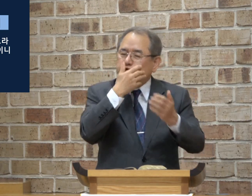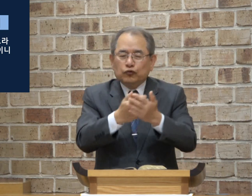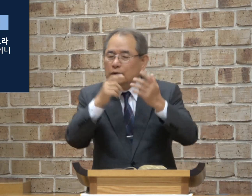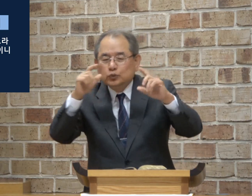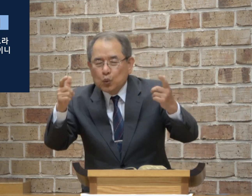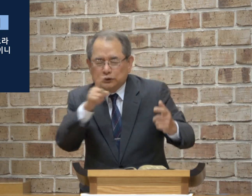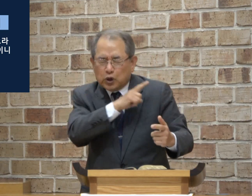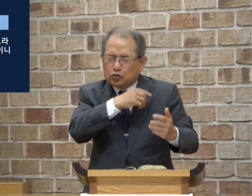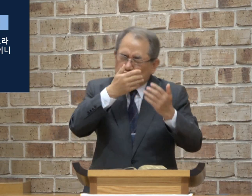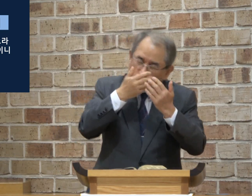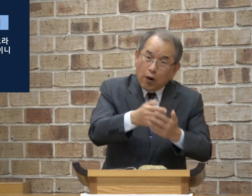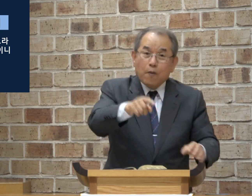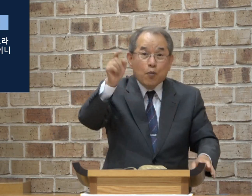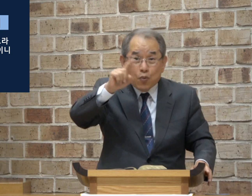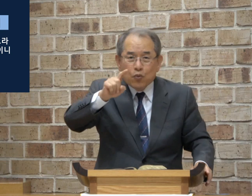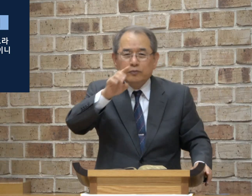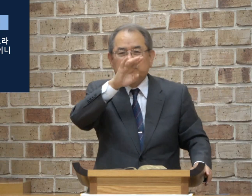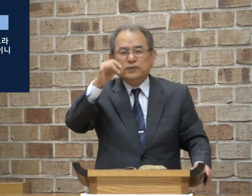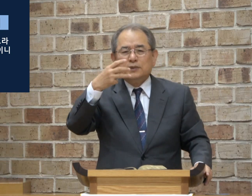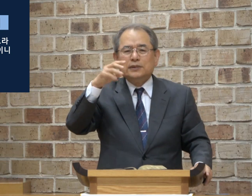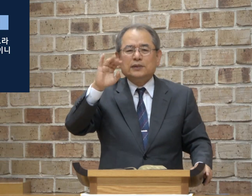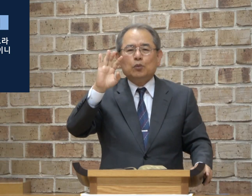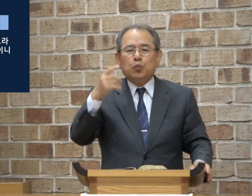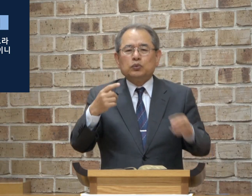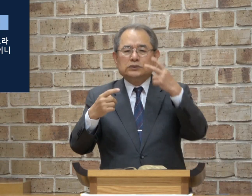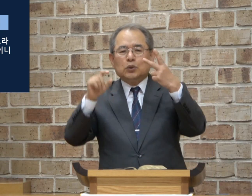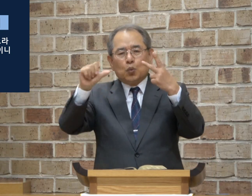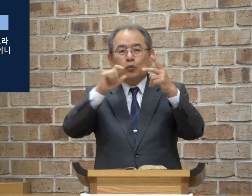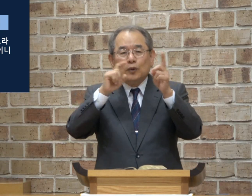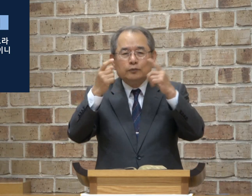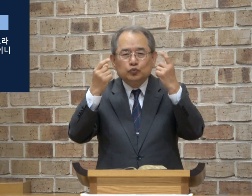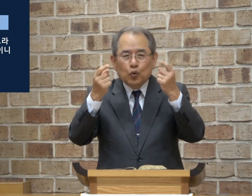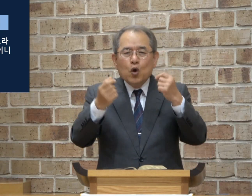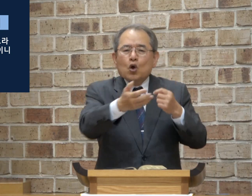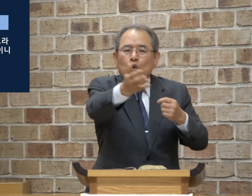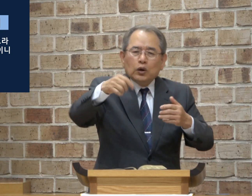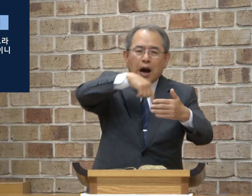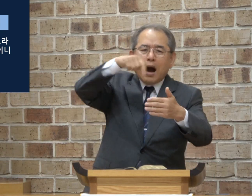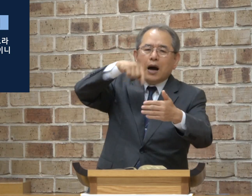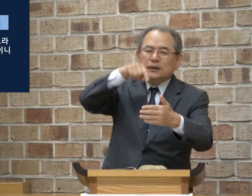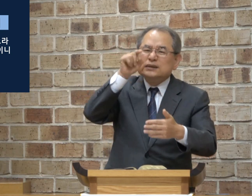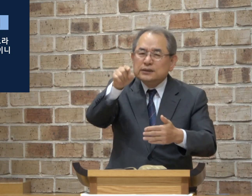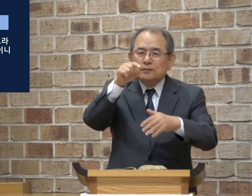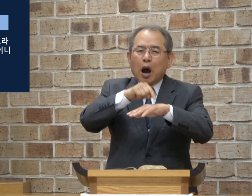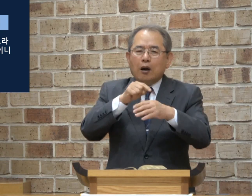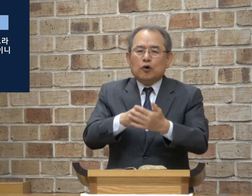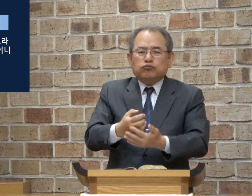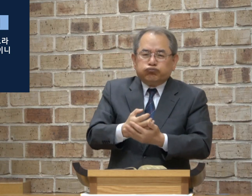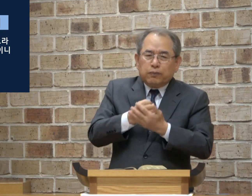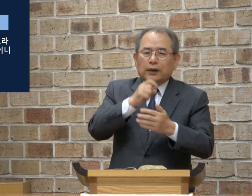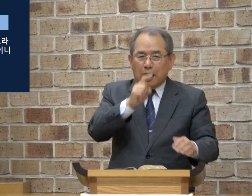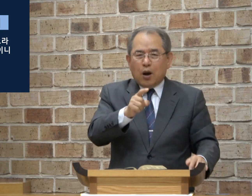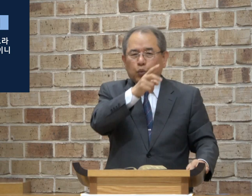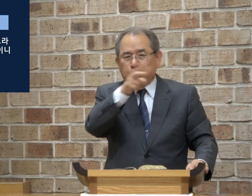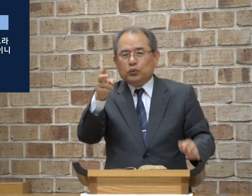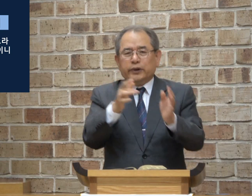능력과 재능이 아니라 가장 중요한 것은 필리포서 2장 5절의 말씀에 너희 안에 이 마음을 품으라. 곧